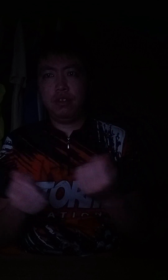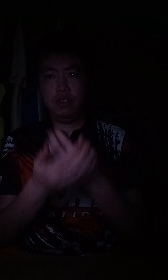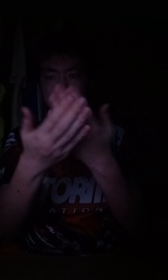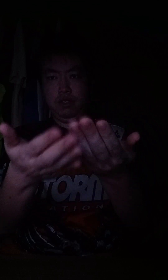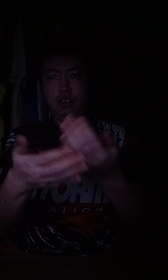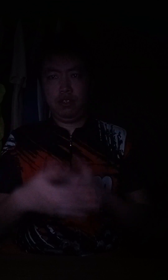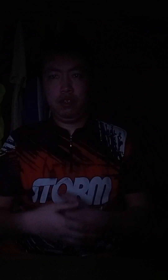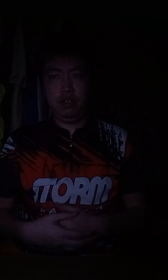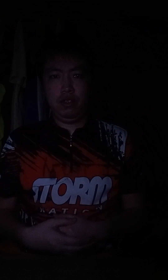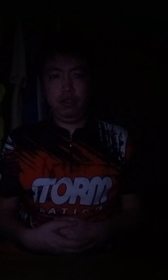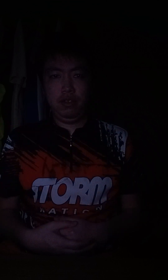기자입니다.